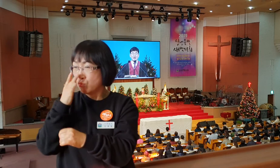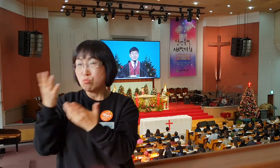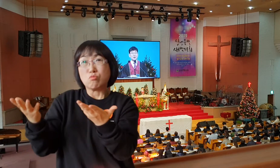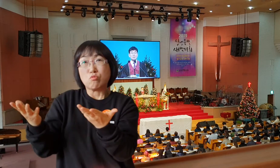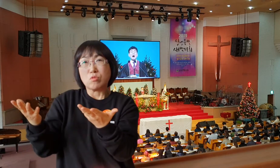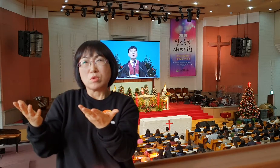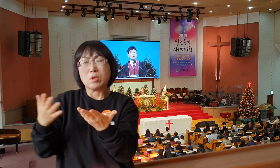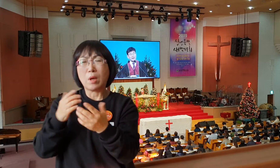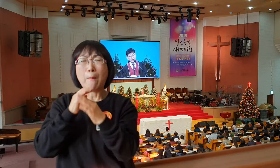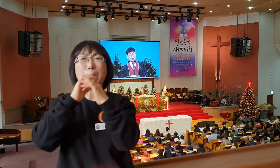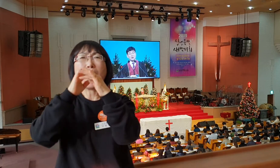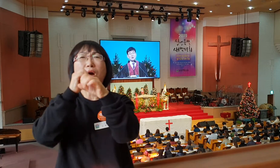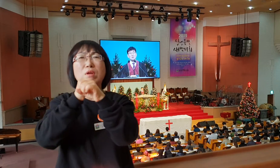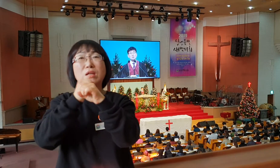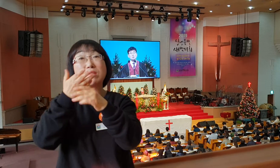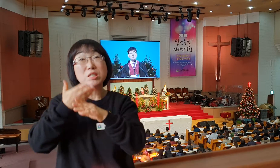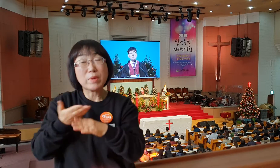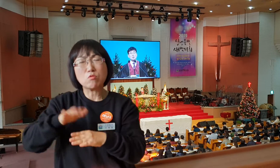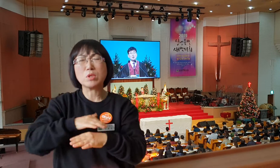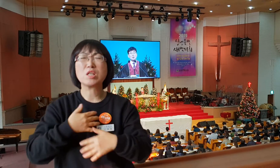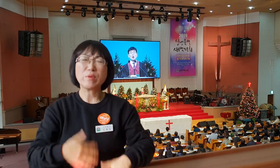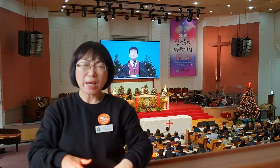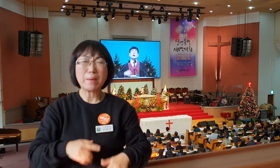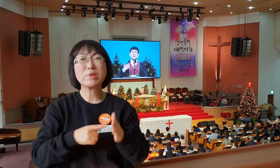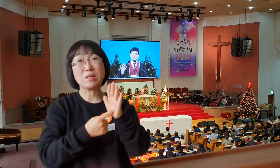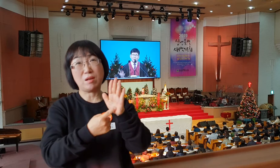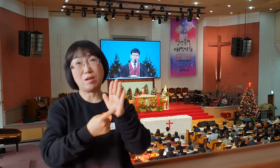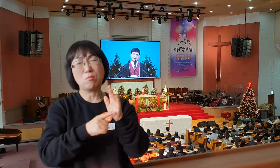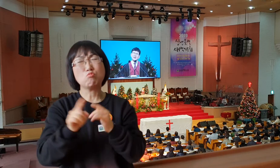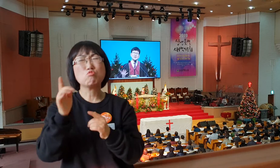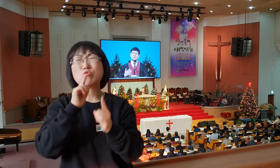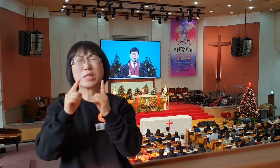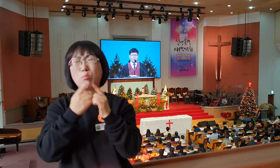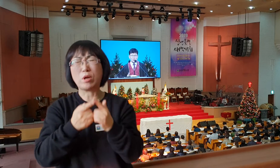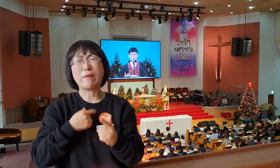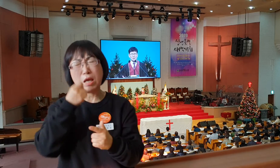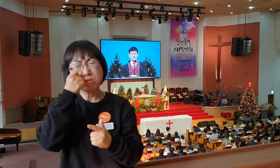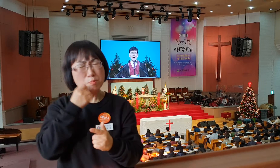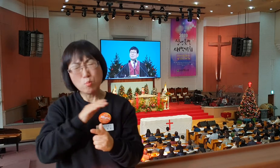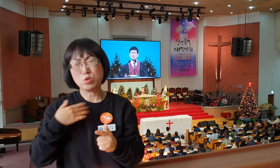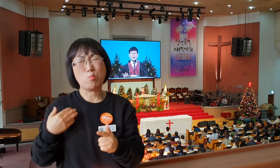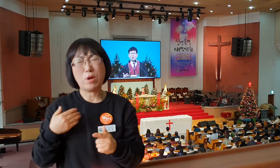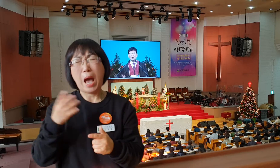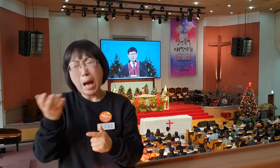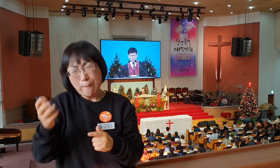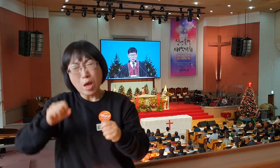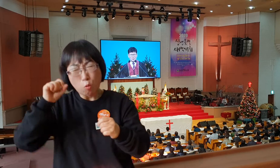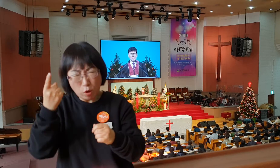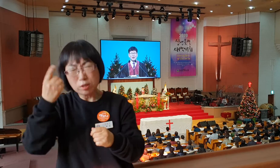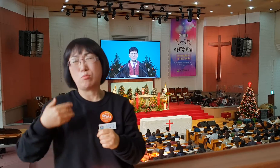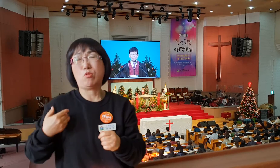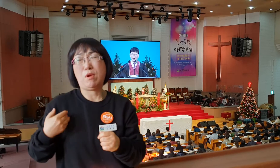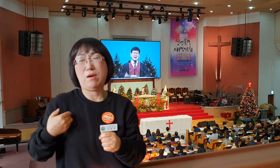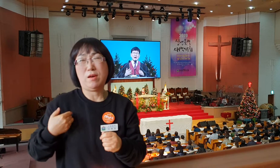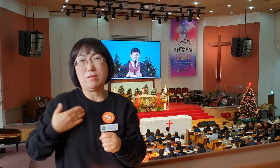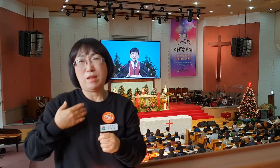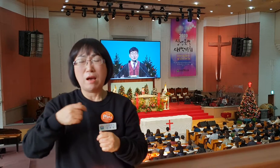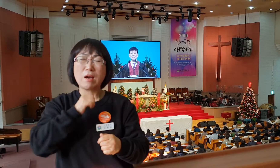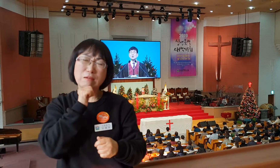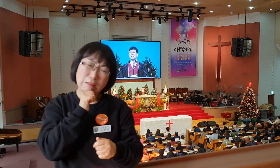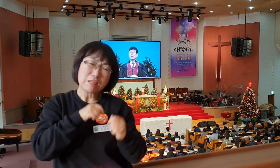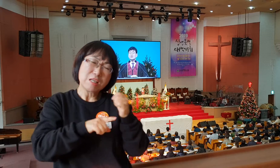연약 하며 방언 하게 하신대요 뭔 말인지 몰라요 내 슬픔이 뭔지 모릅니다 아픔의 원인이 뭔지 몰라요 내가